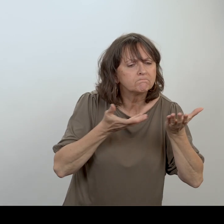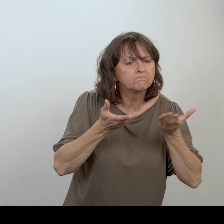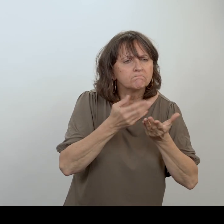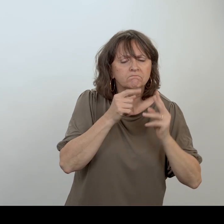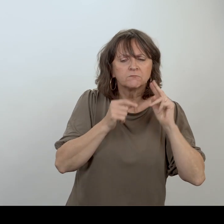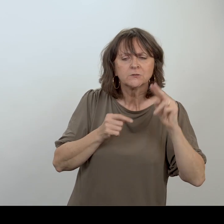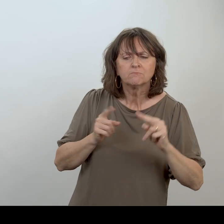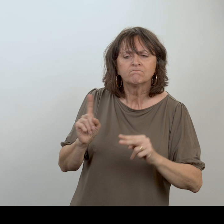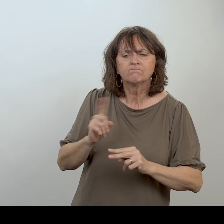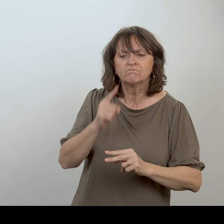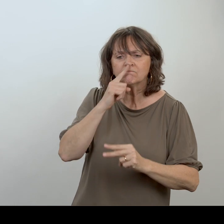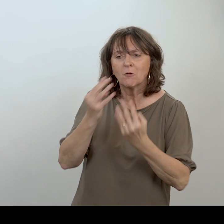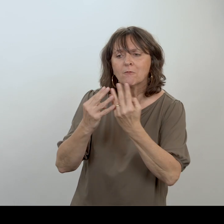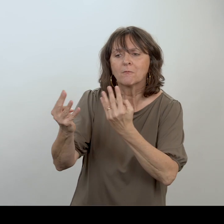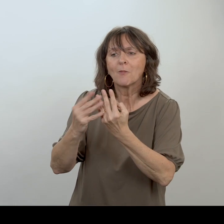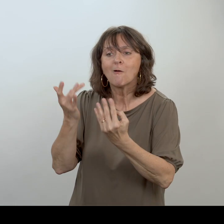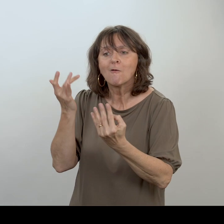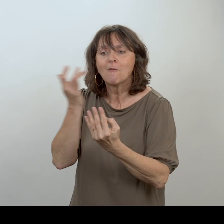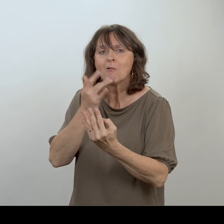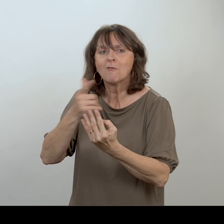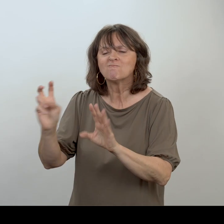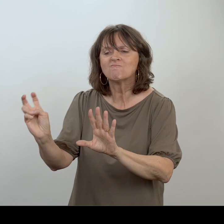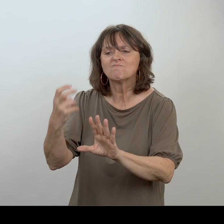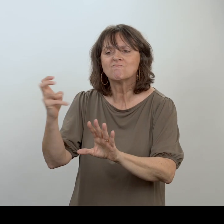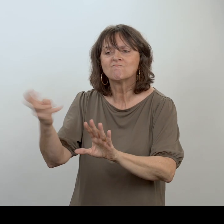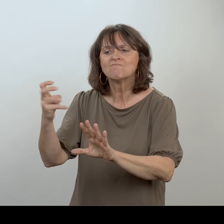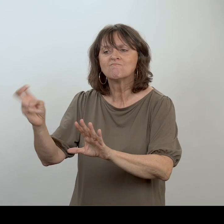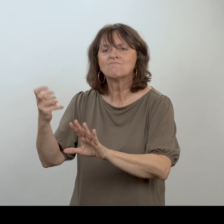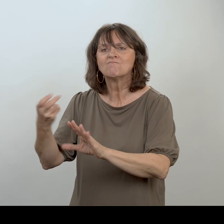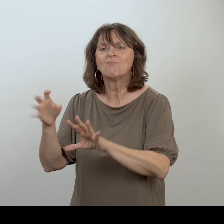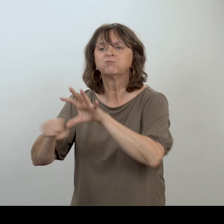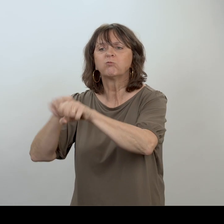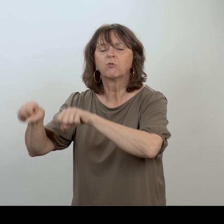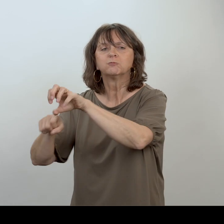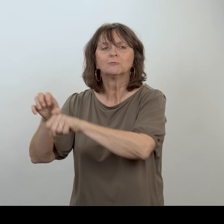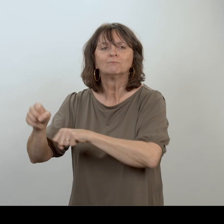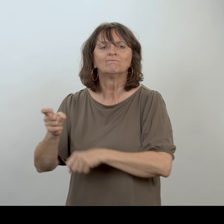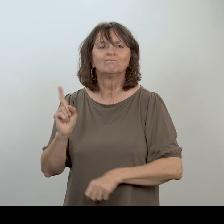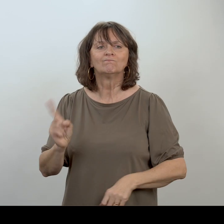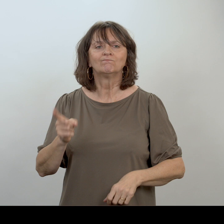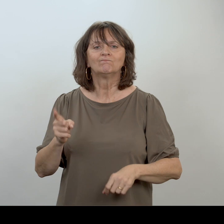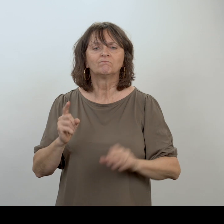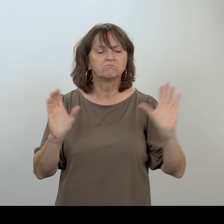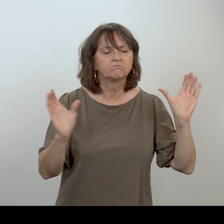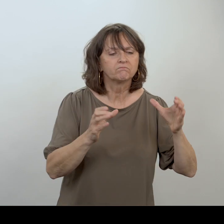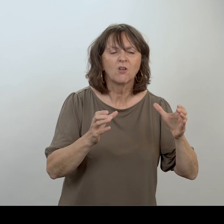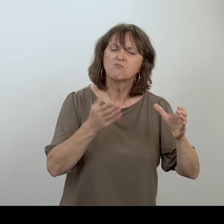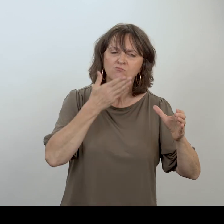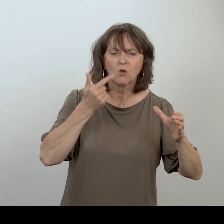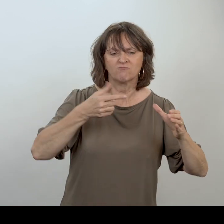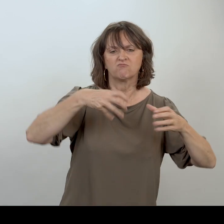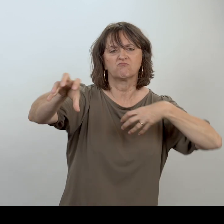se campèrent sur leur point de vue en affirmant que la nourriture de choix était volée par leurs